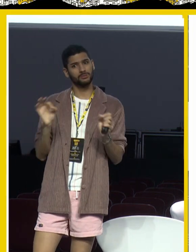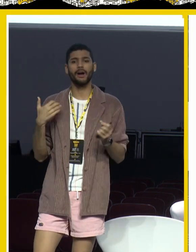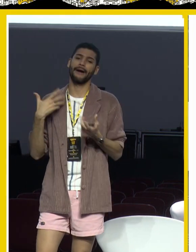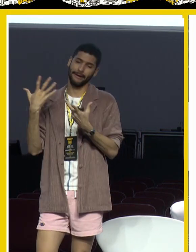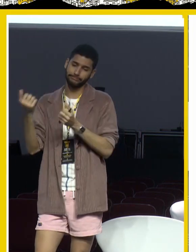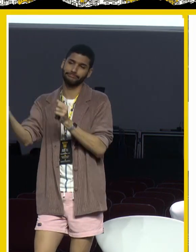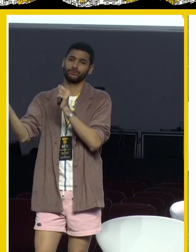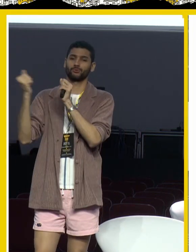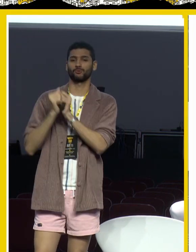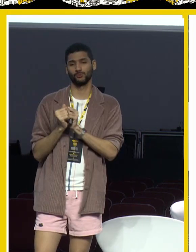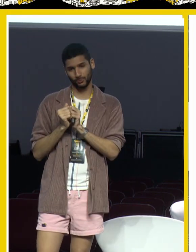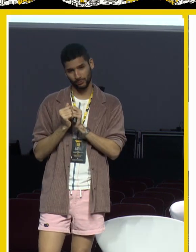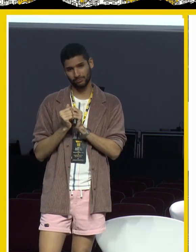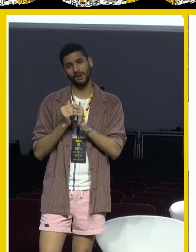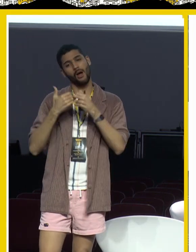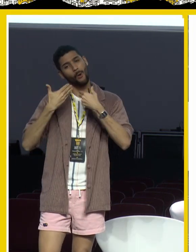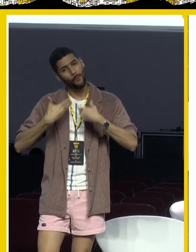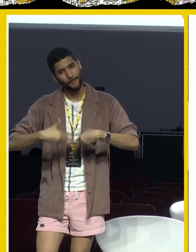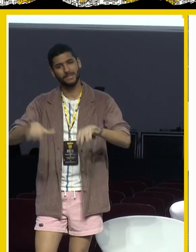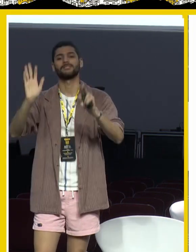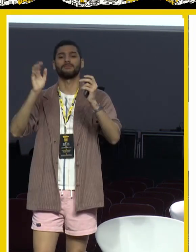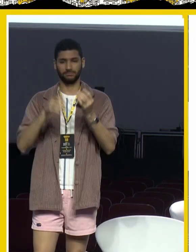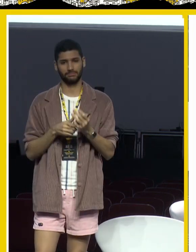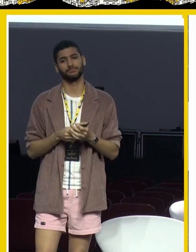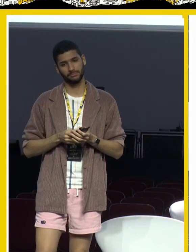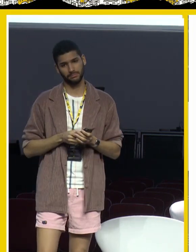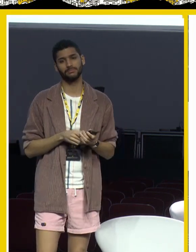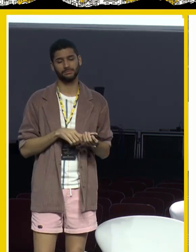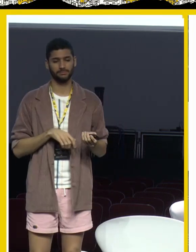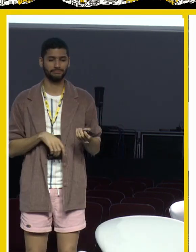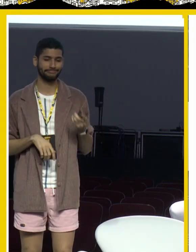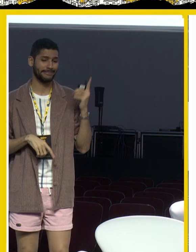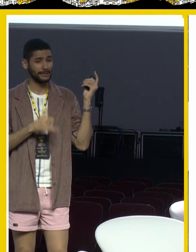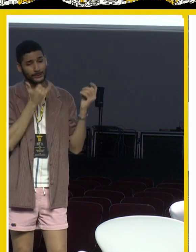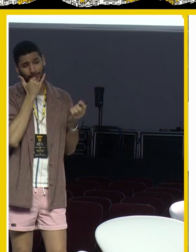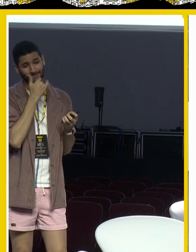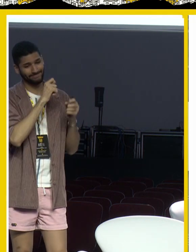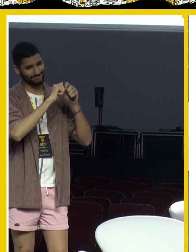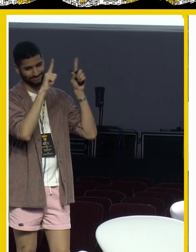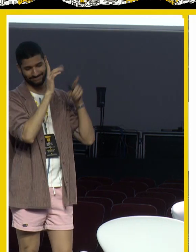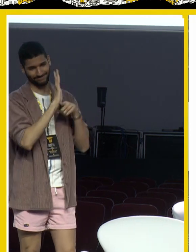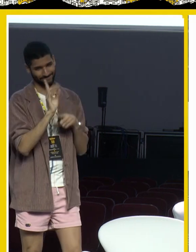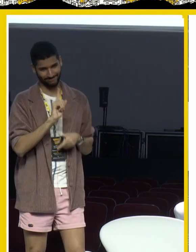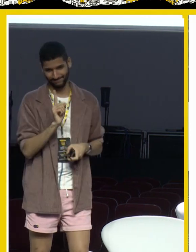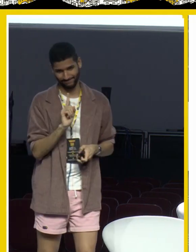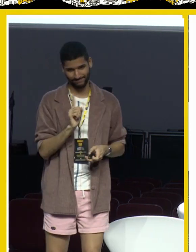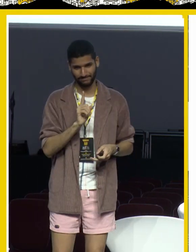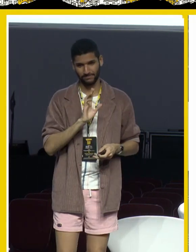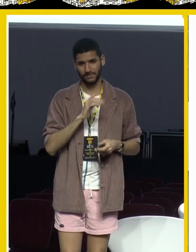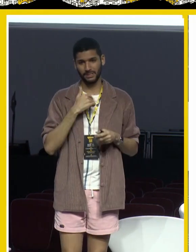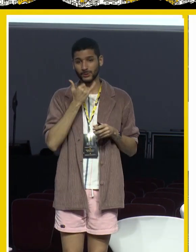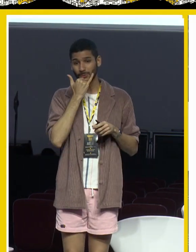se propôs a fazer isso e aí eu aceitei gente fez uma parceria e aí começou a criar os conteúdos